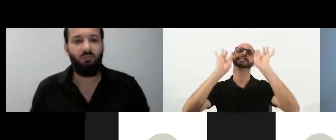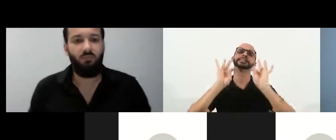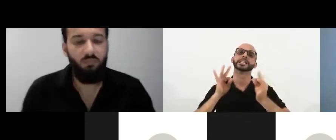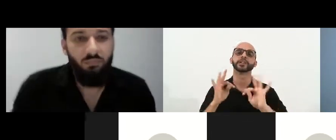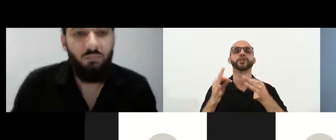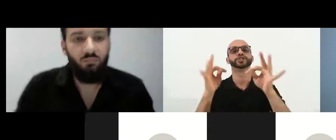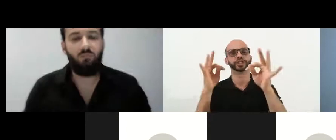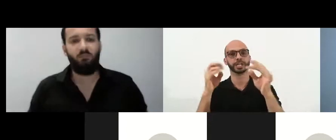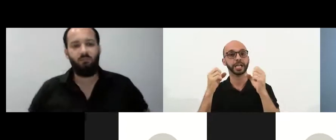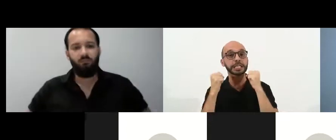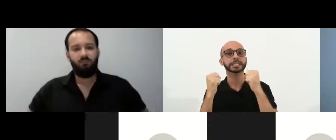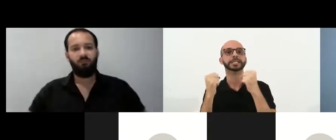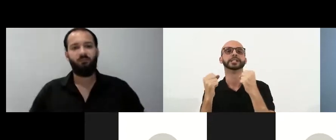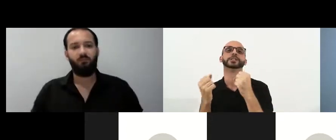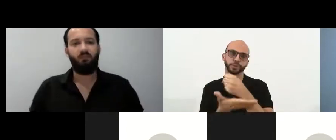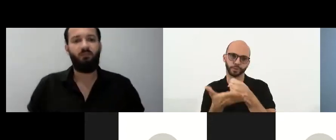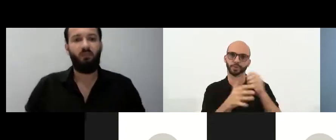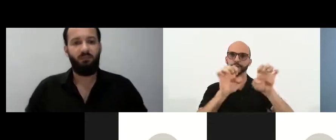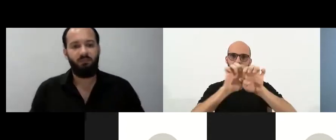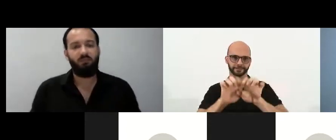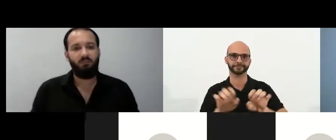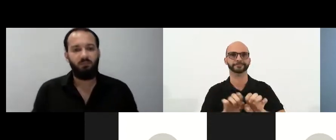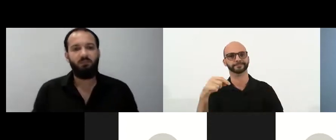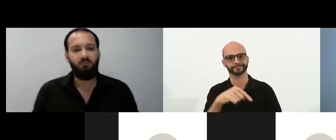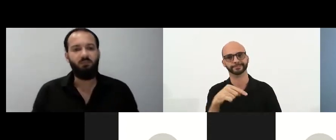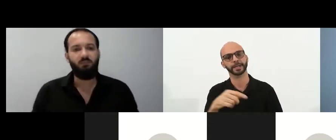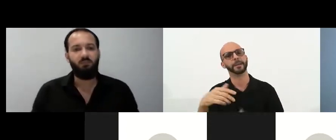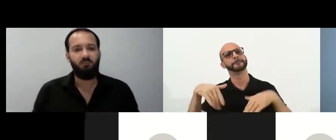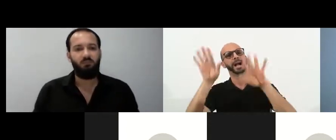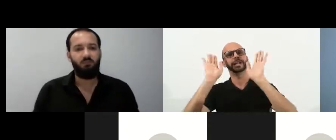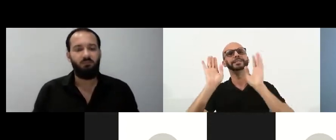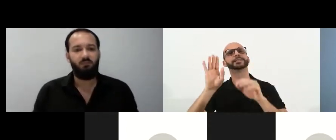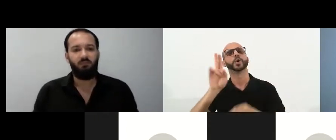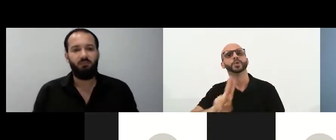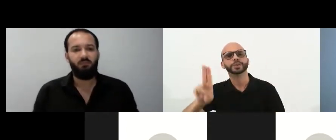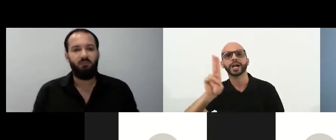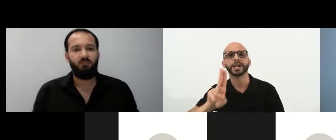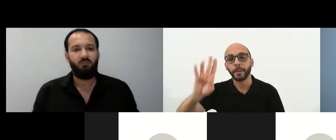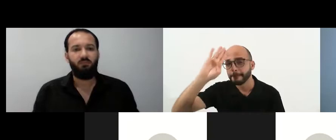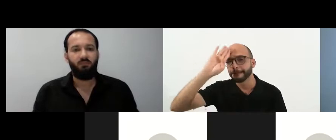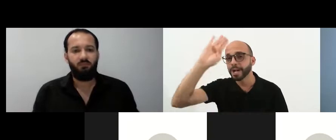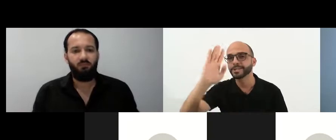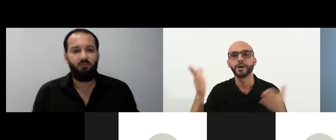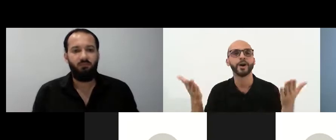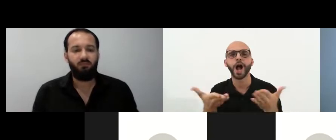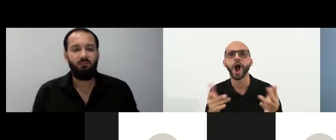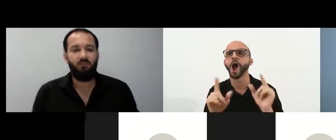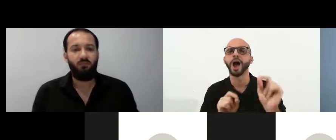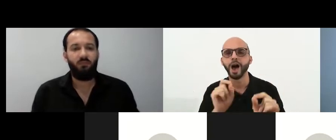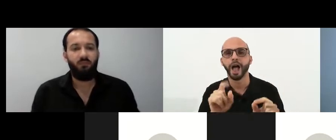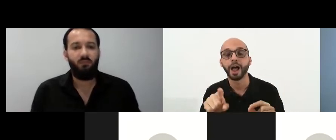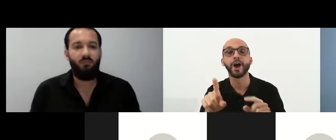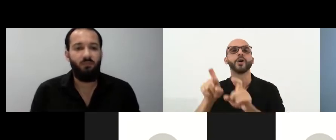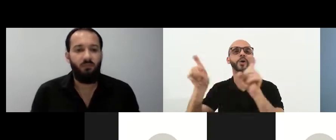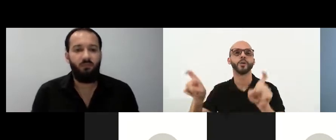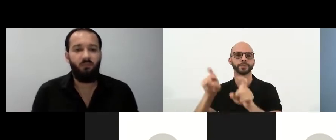que agora é um momento tecnológico que começou de uma forma bem básica, que